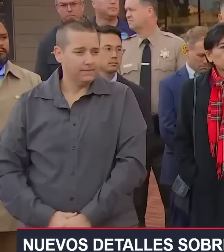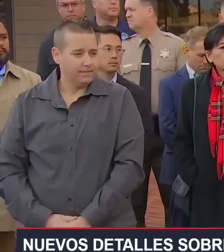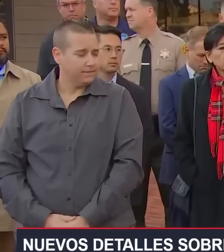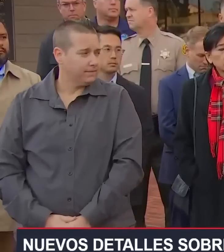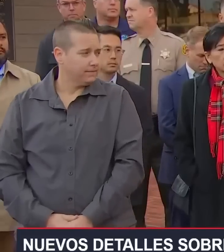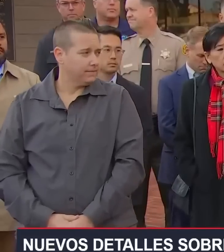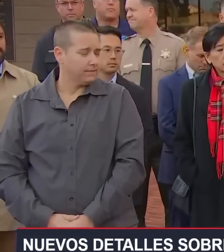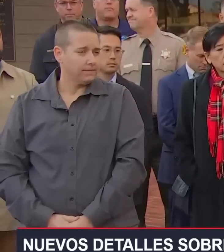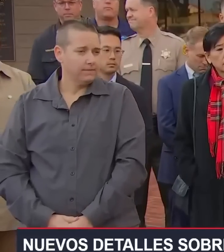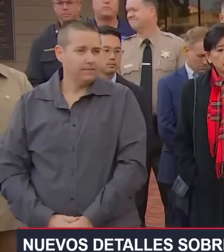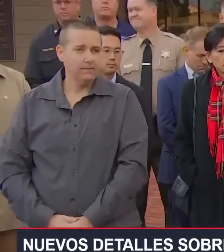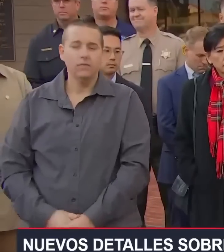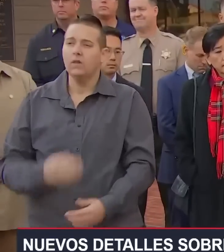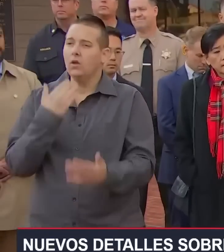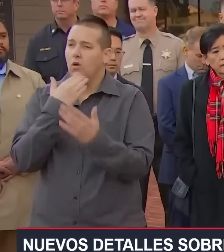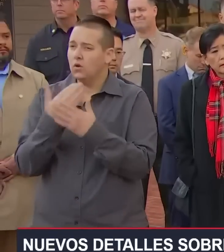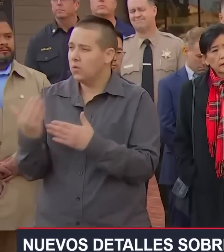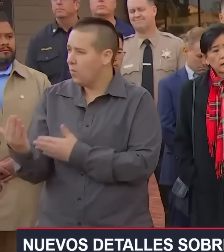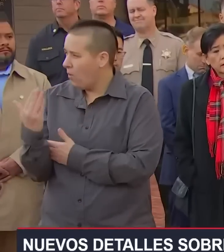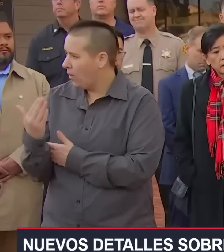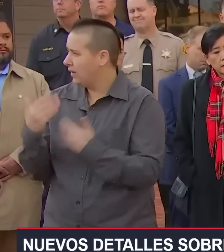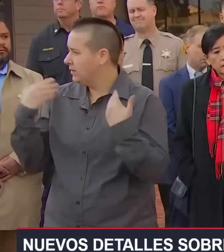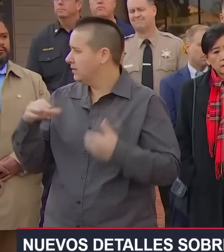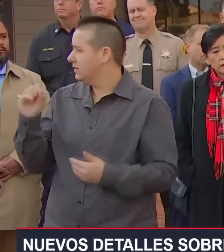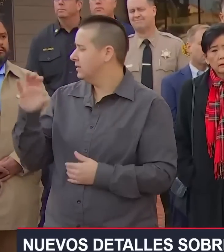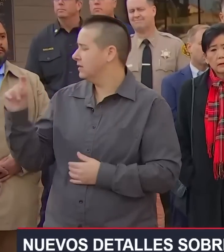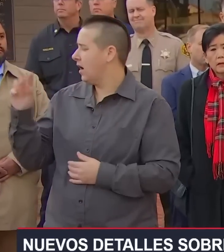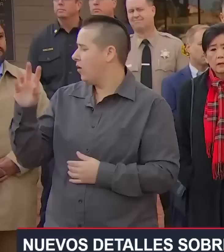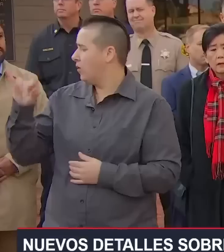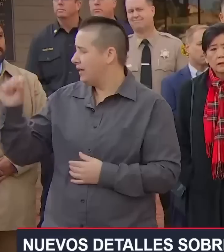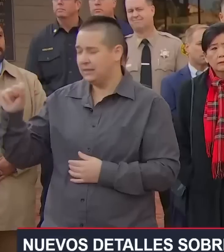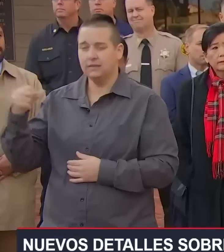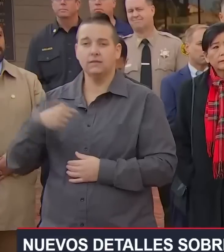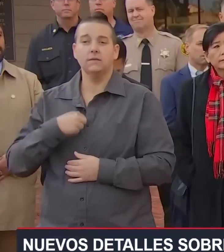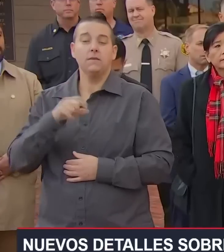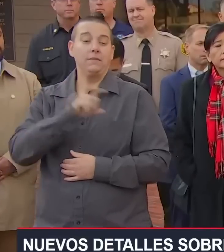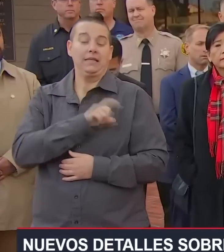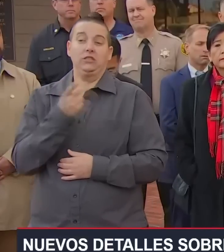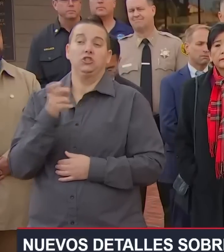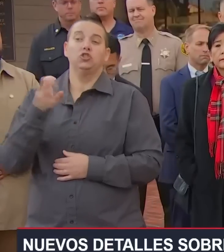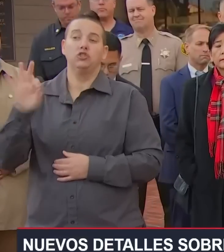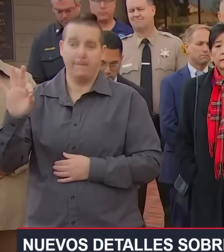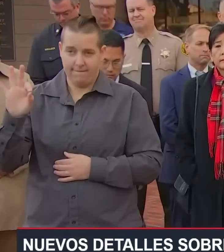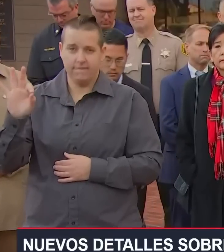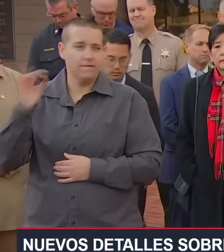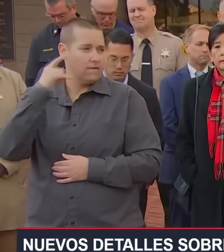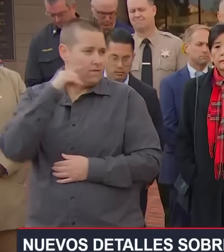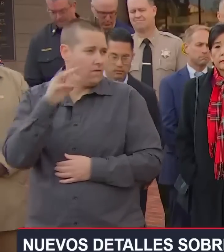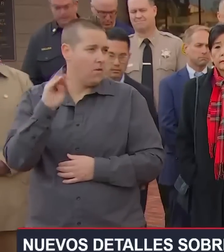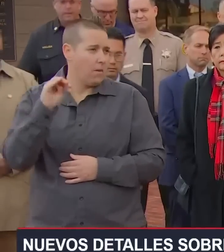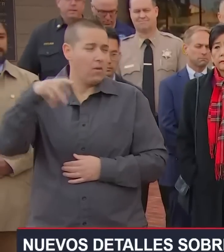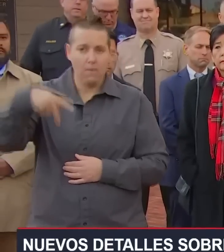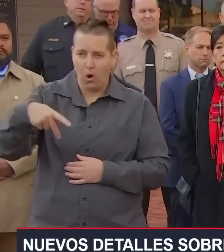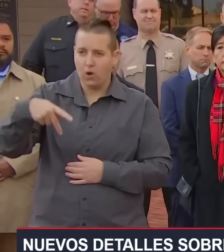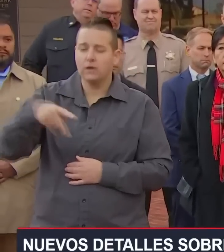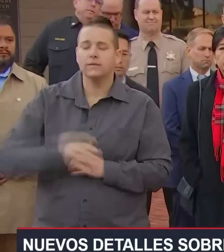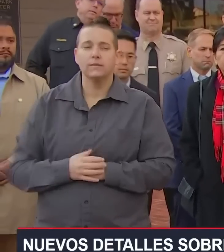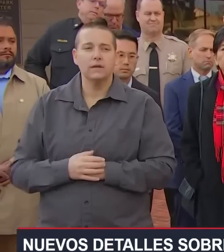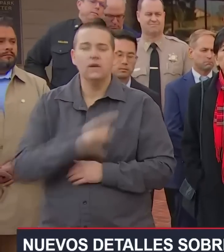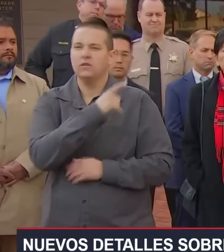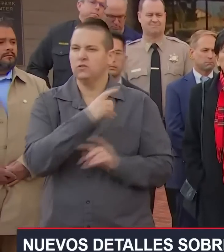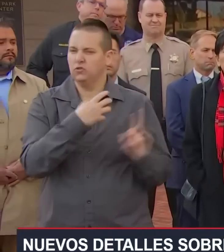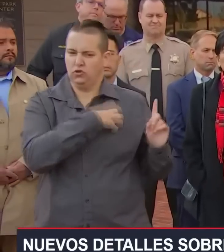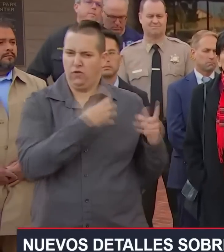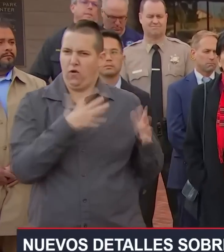para responder preguntas gracias buenos días a todos hoy es jefe de policía de